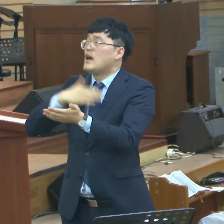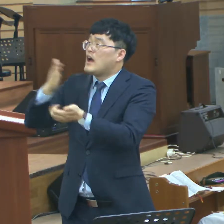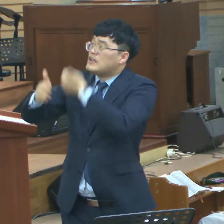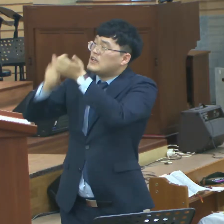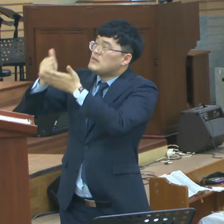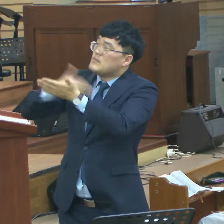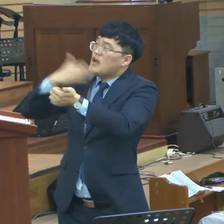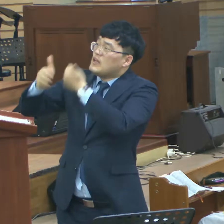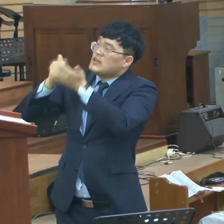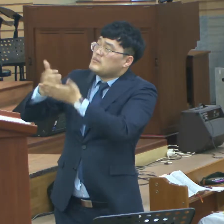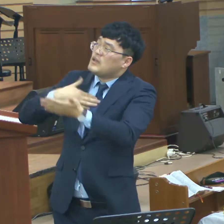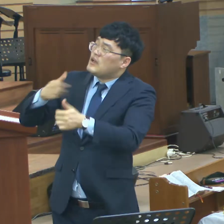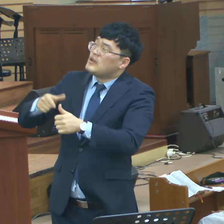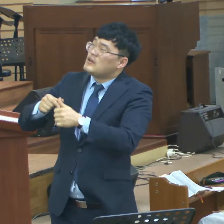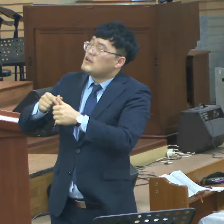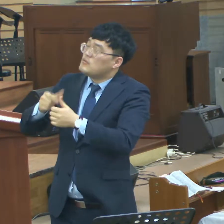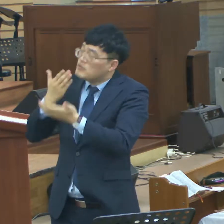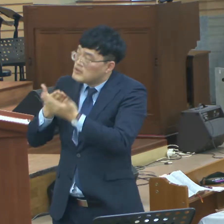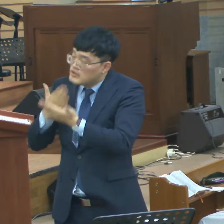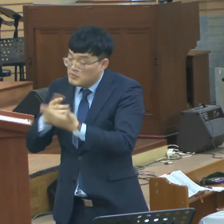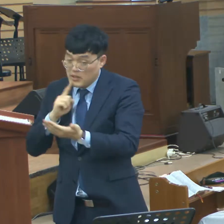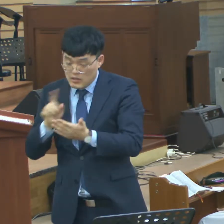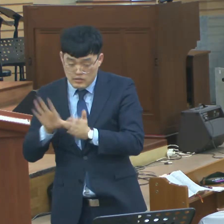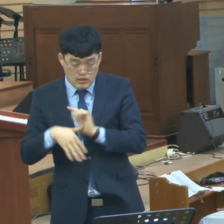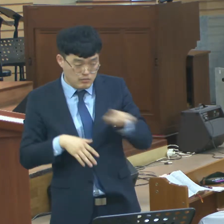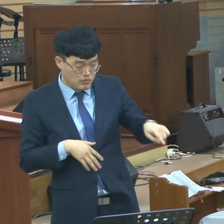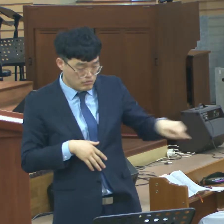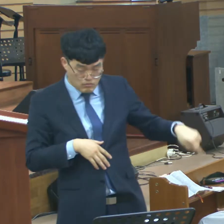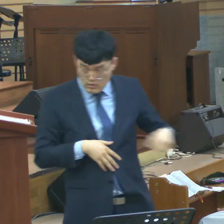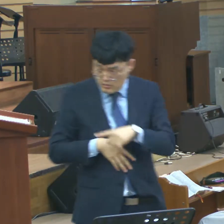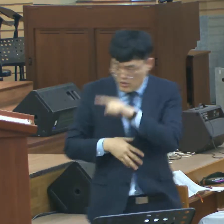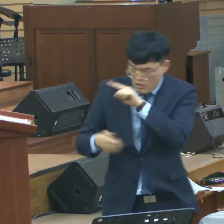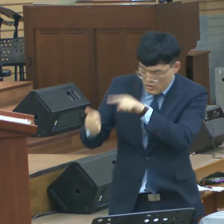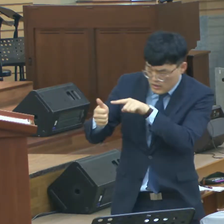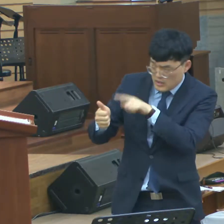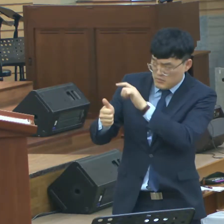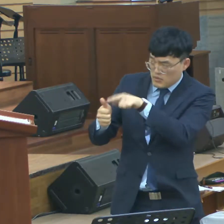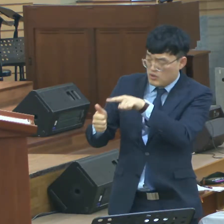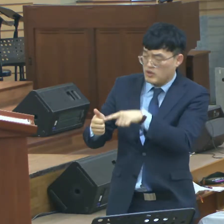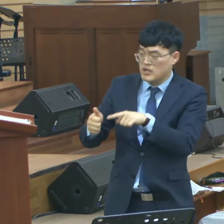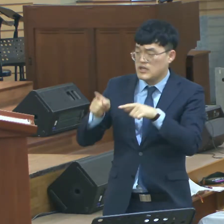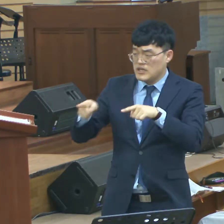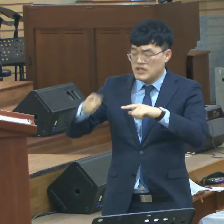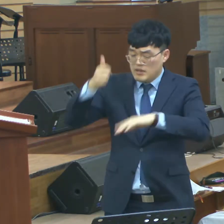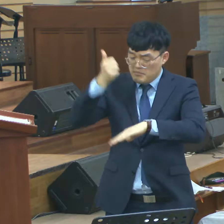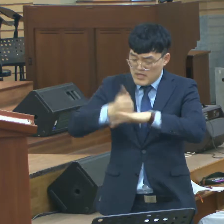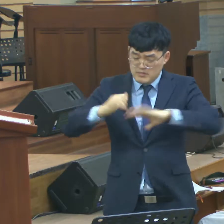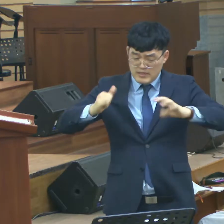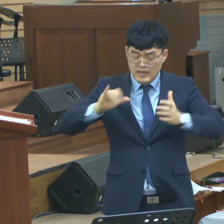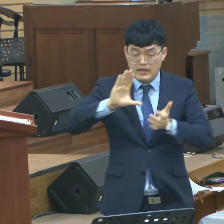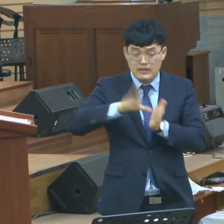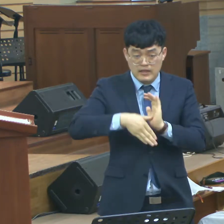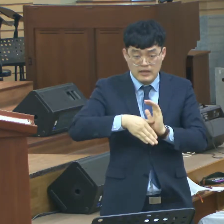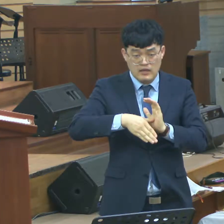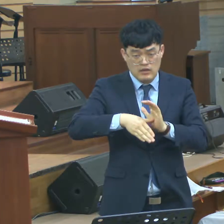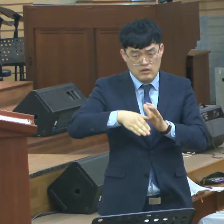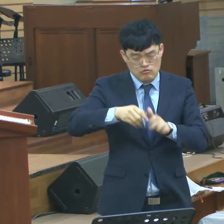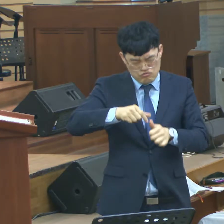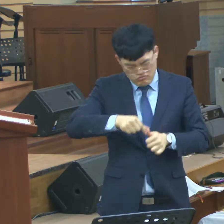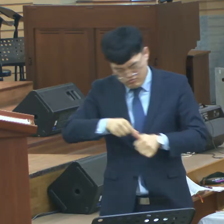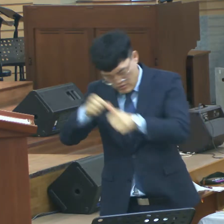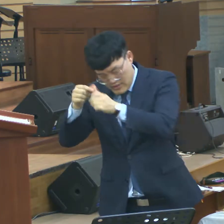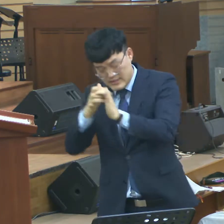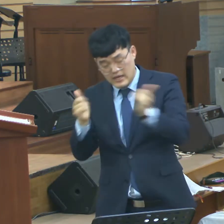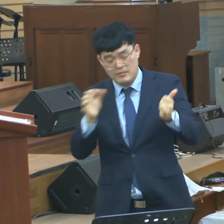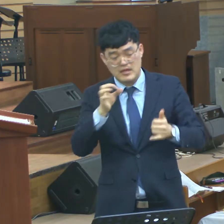엘리야가 와서 그를 구원하나 보자. 이 마지막 때 세상을 건질 사람이 엘리야다라는 의식이 사람들에게 있을